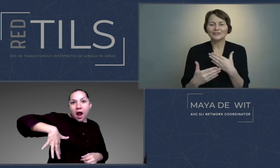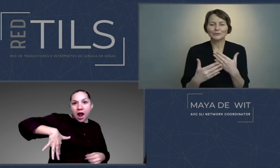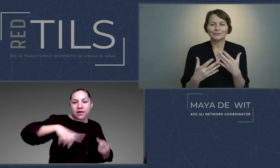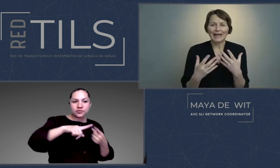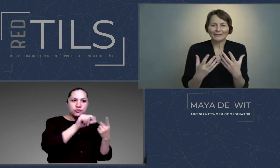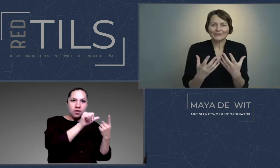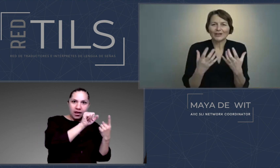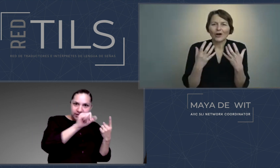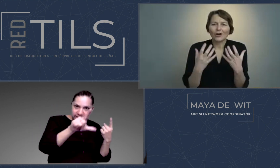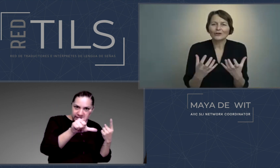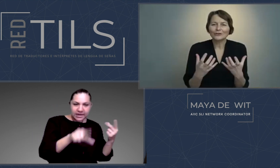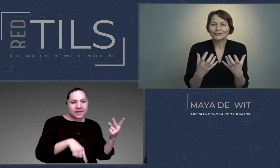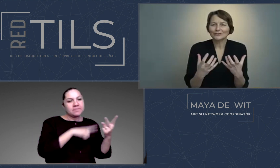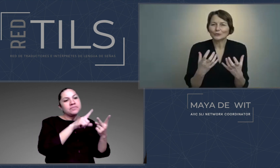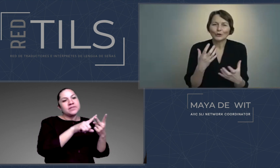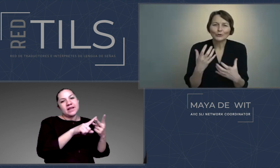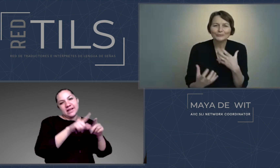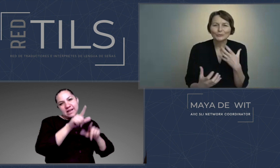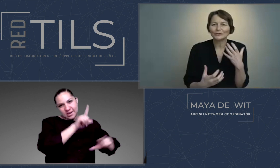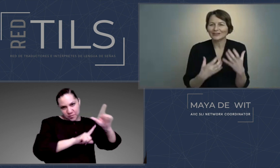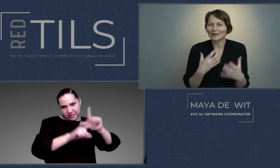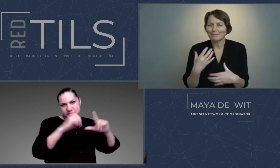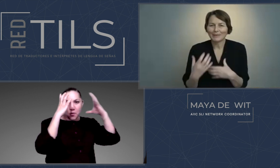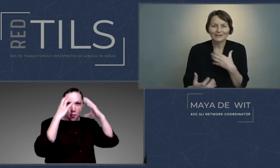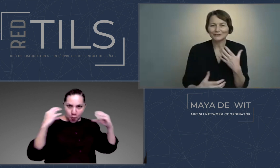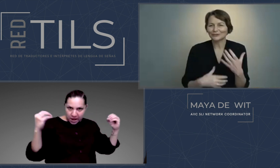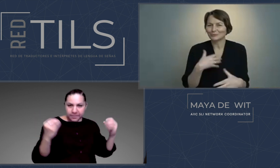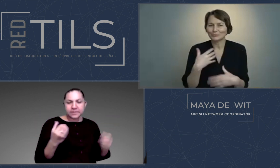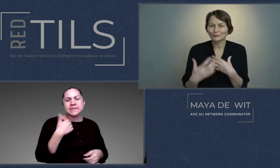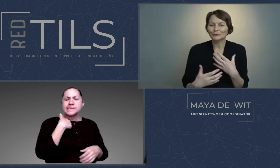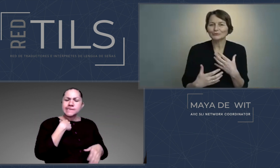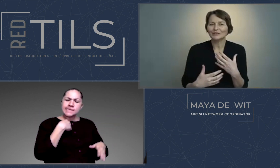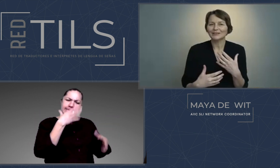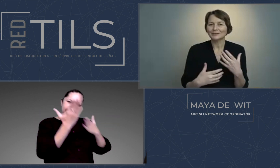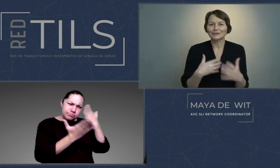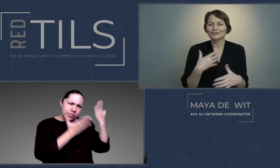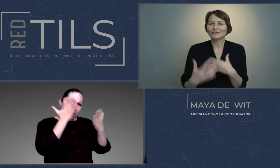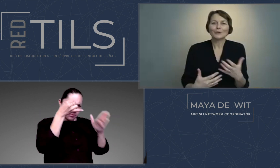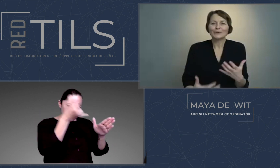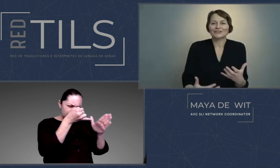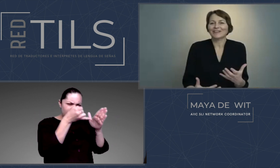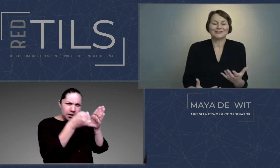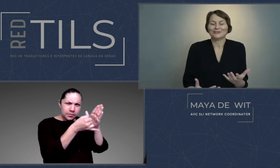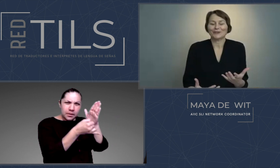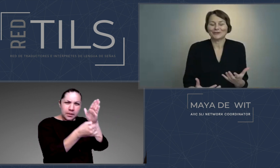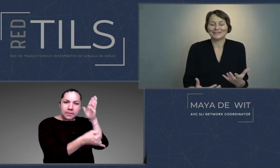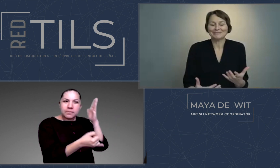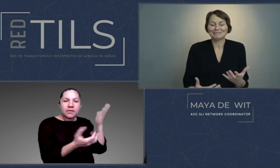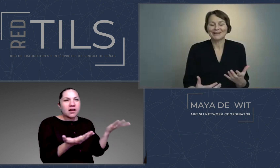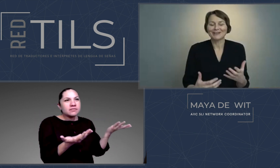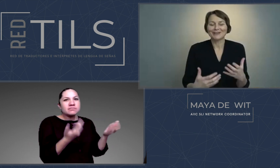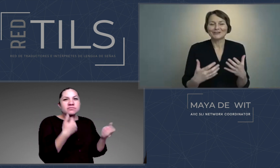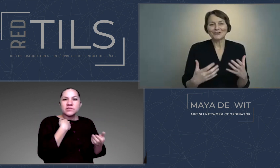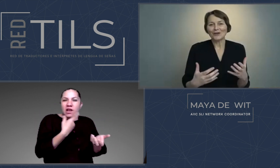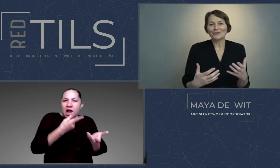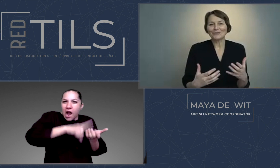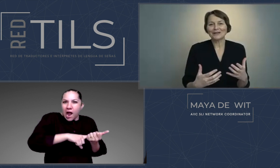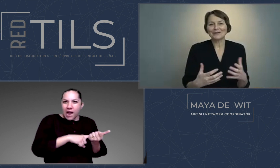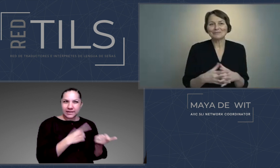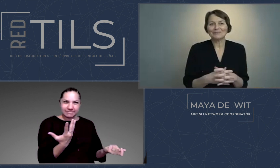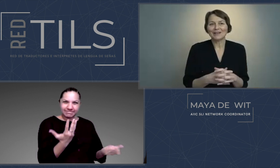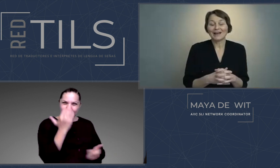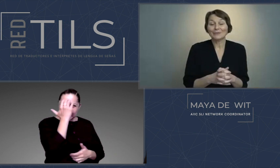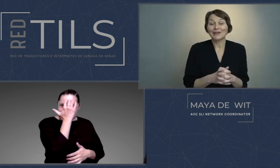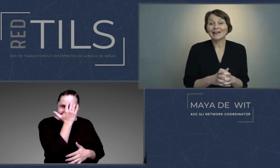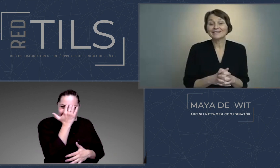uno trabaja más, pues también reflexiona más en lo que haces y el hambre que tienes de mejorar y de hacer